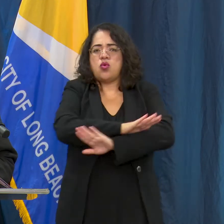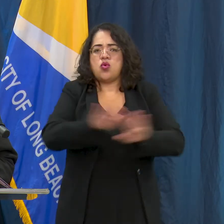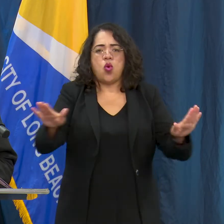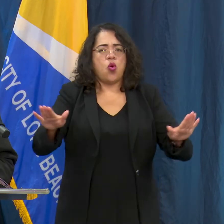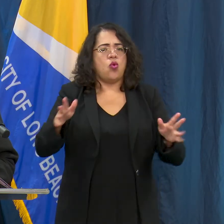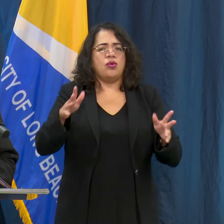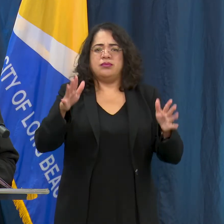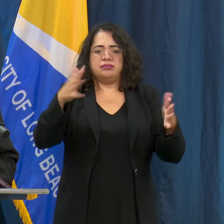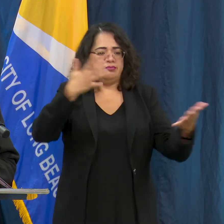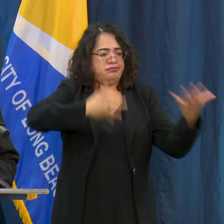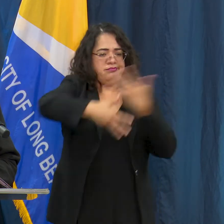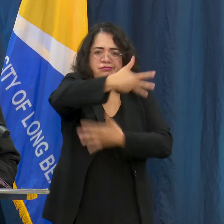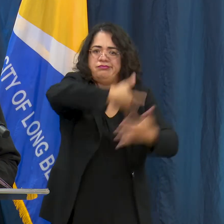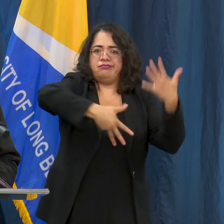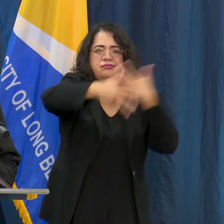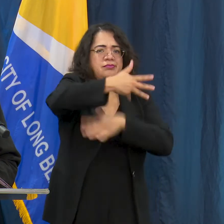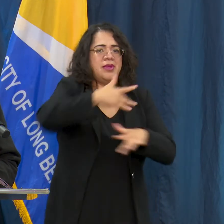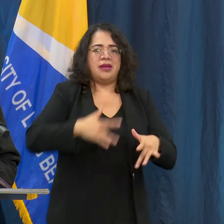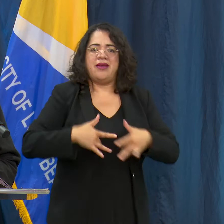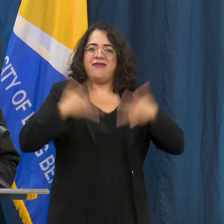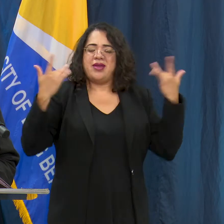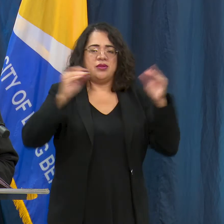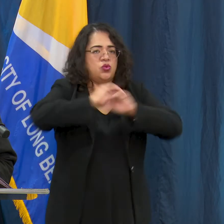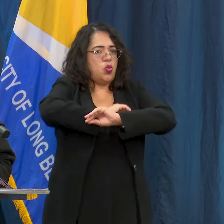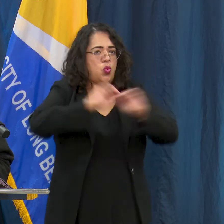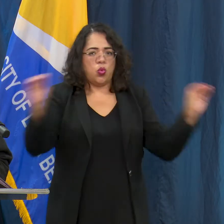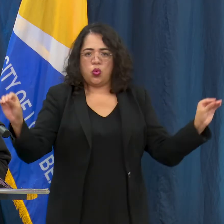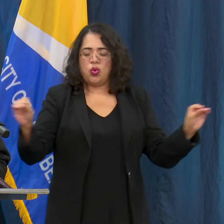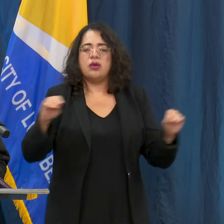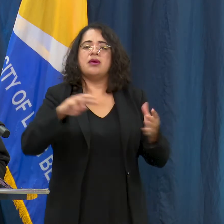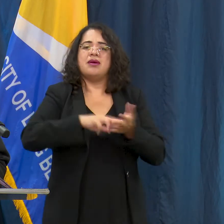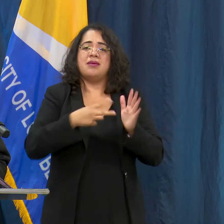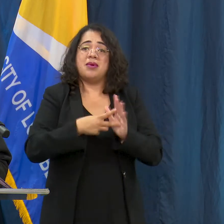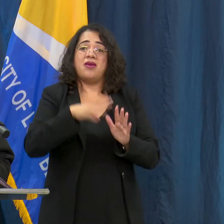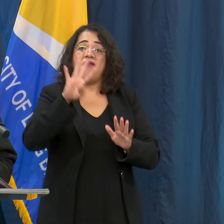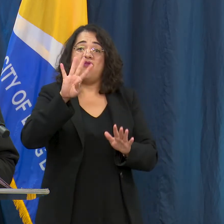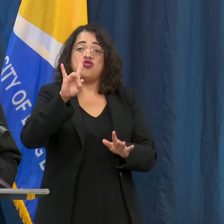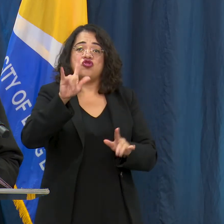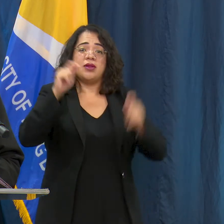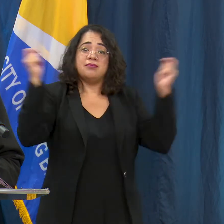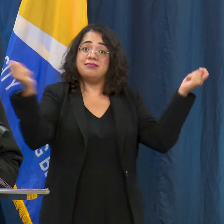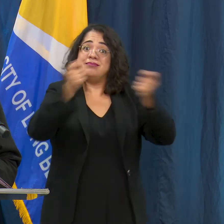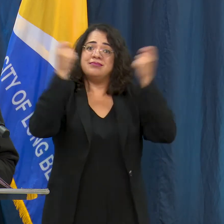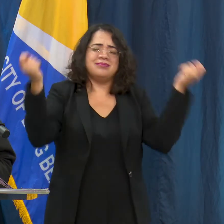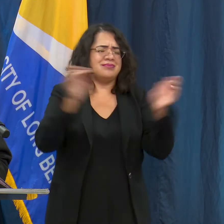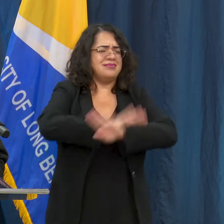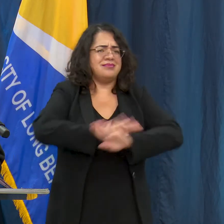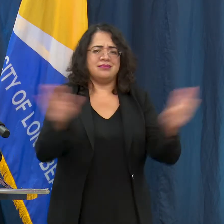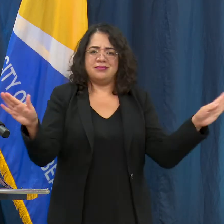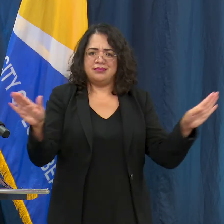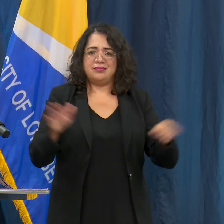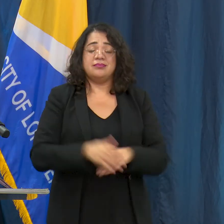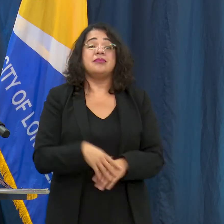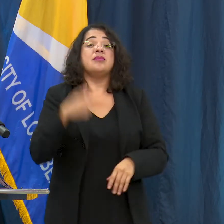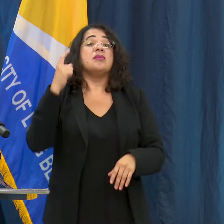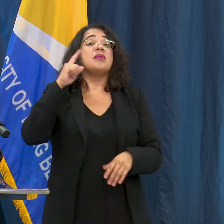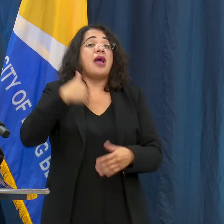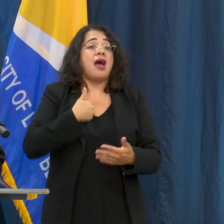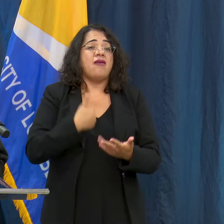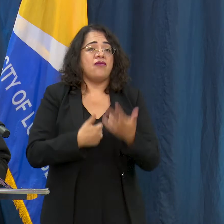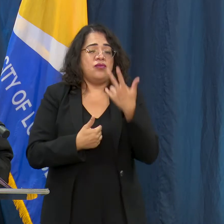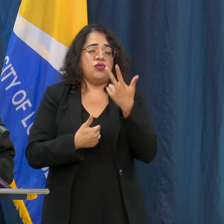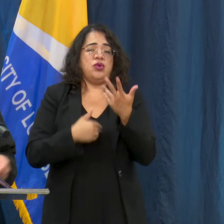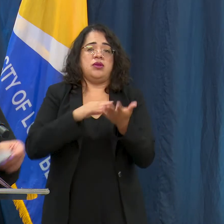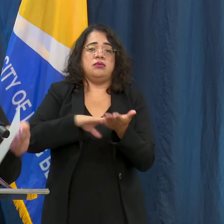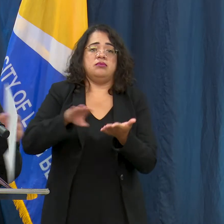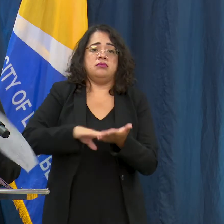tanto, reuniones de estos tipos en grupos para servicios religiosos o por las protestas